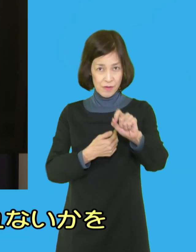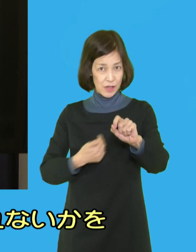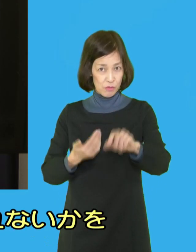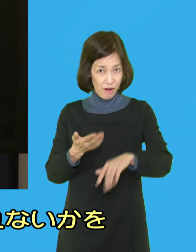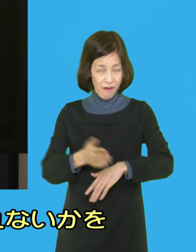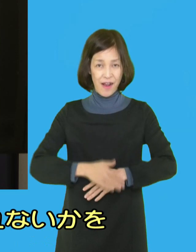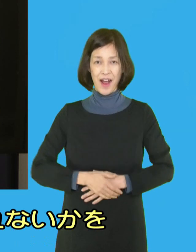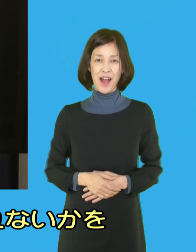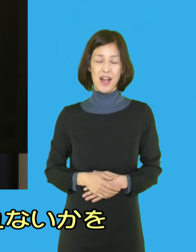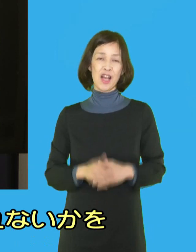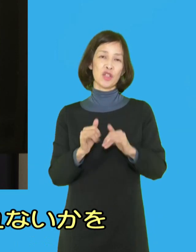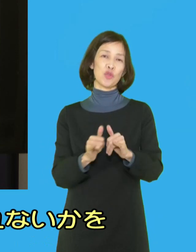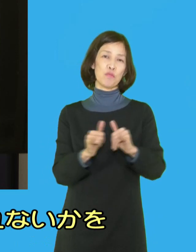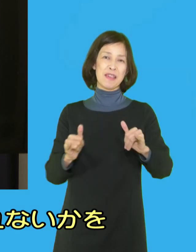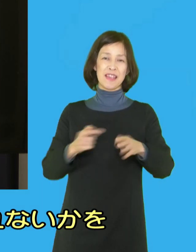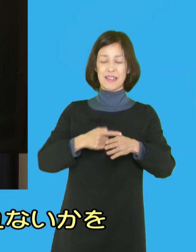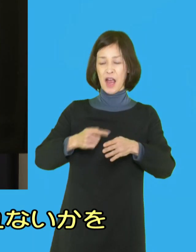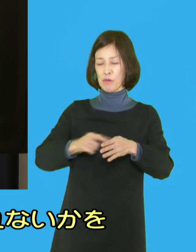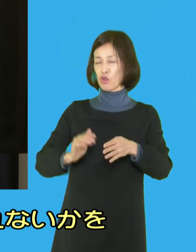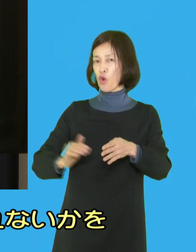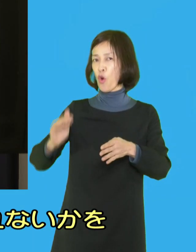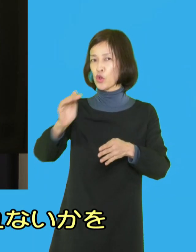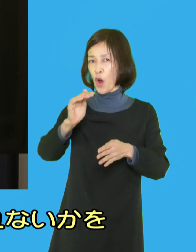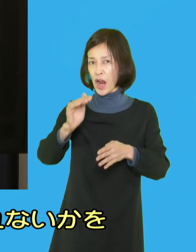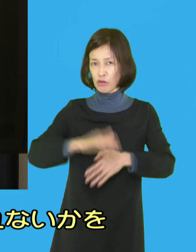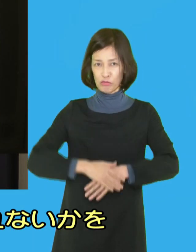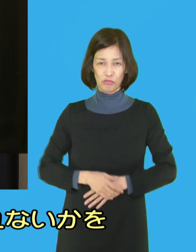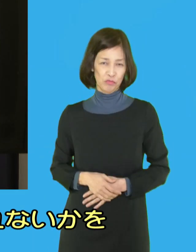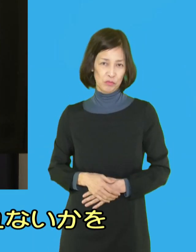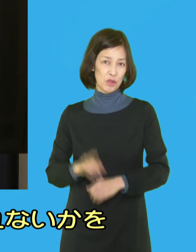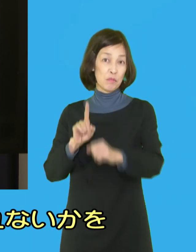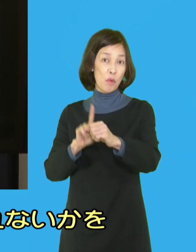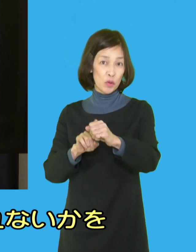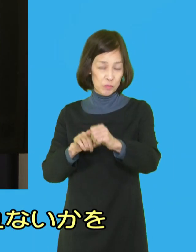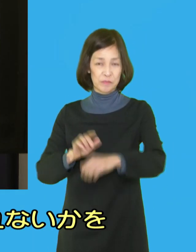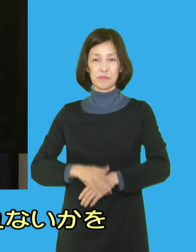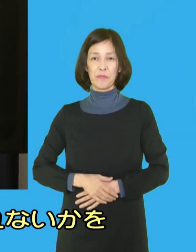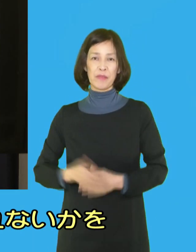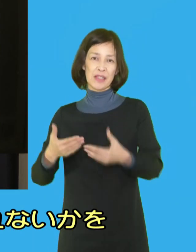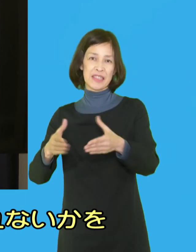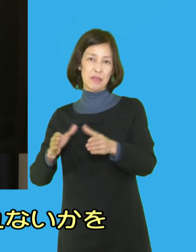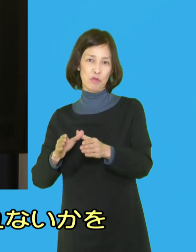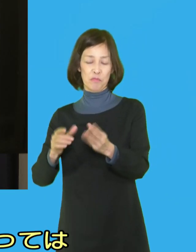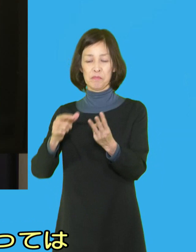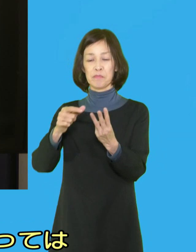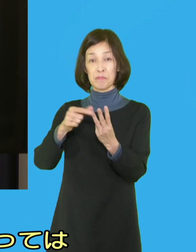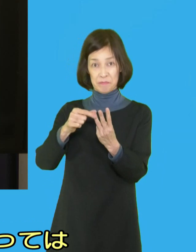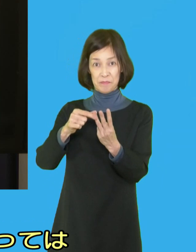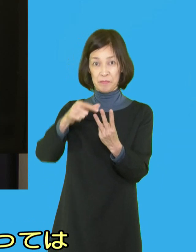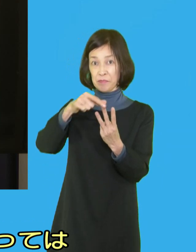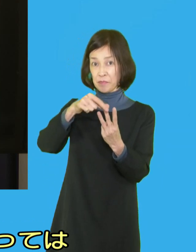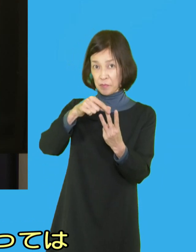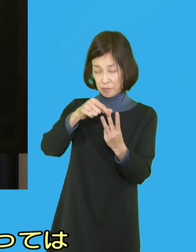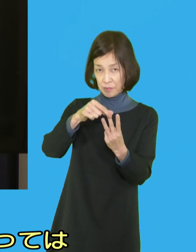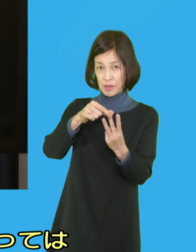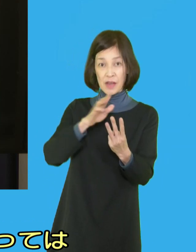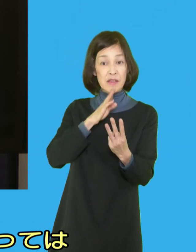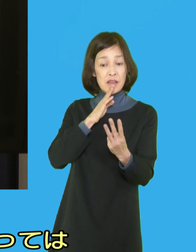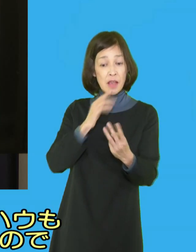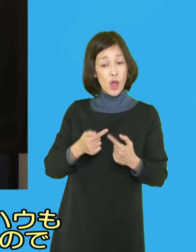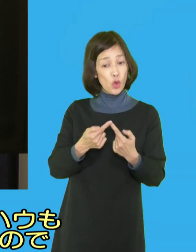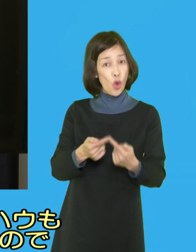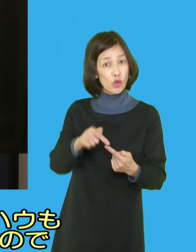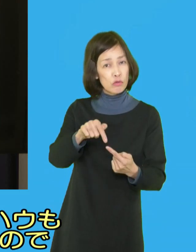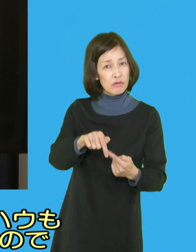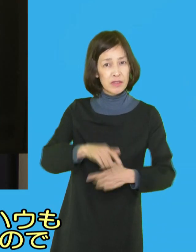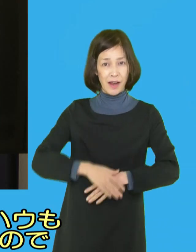住民サービスの向上を図れないかということを担当するチーム、 そして実際にそれを導入するにあたっては